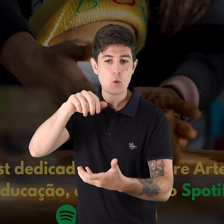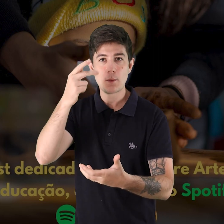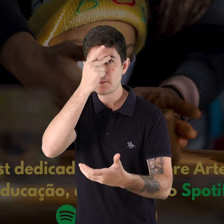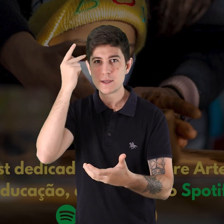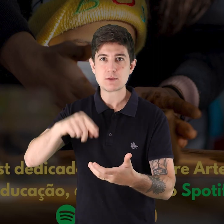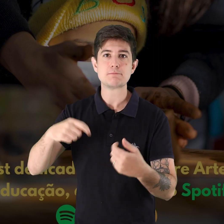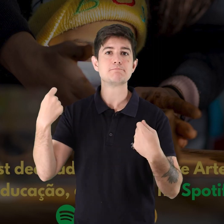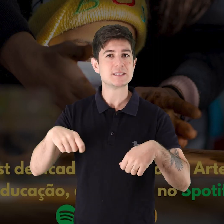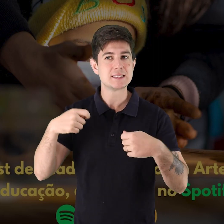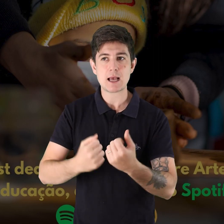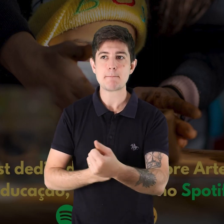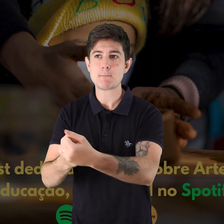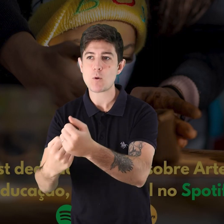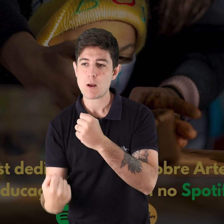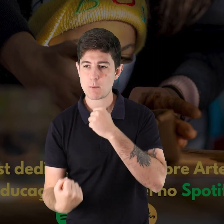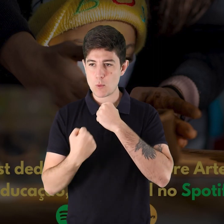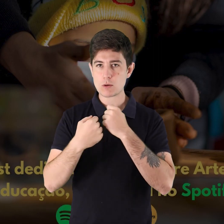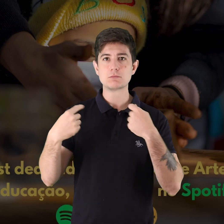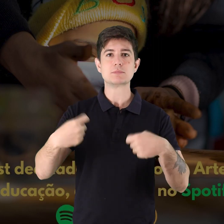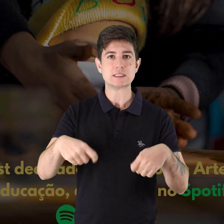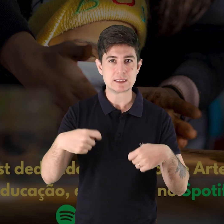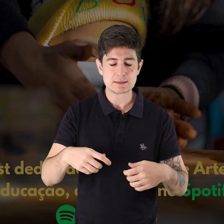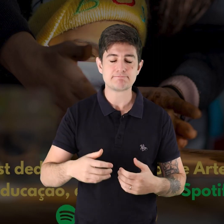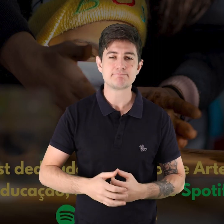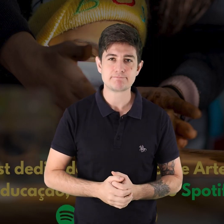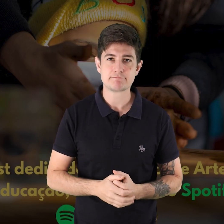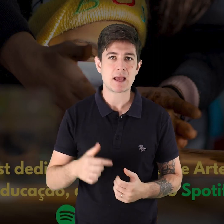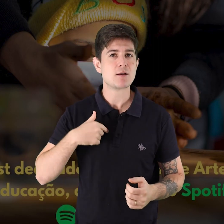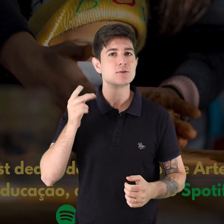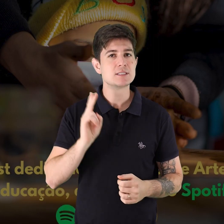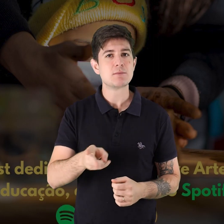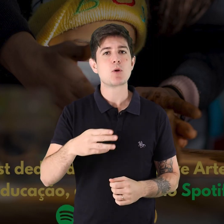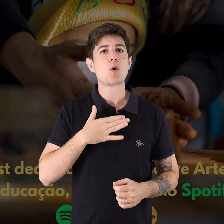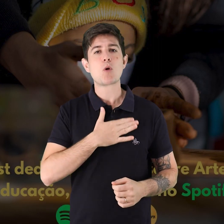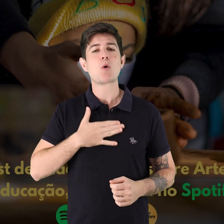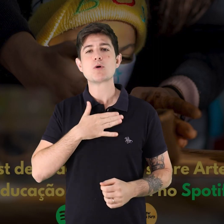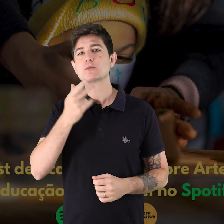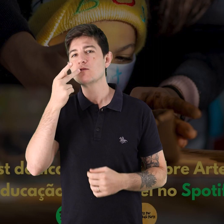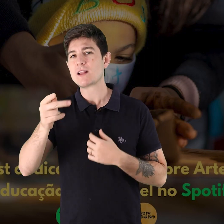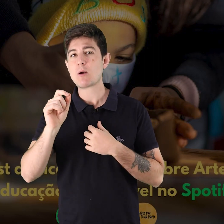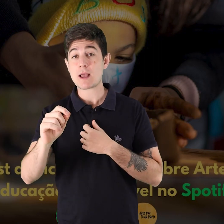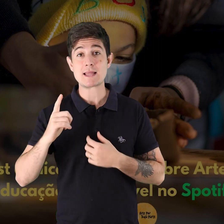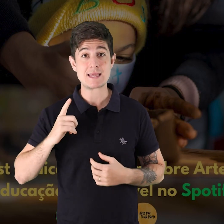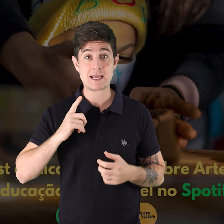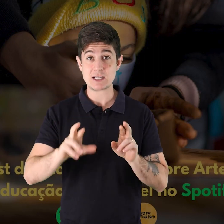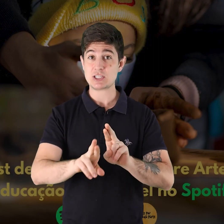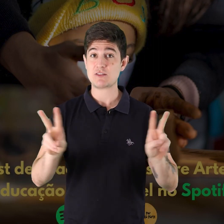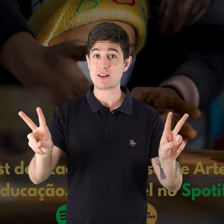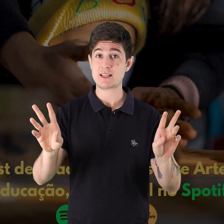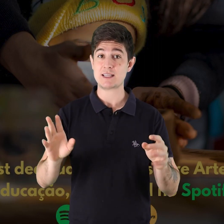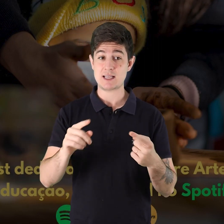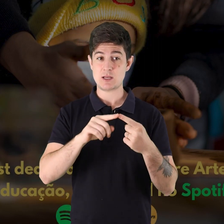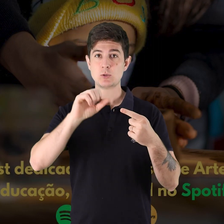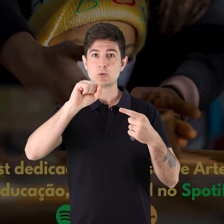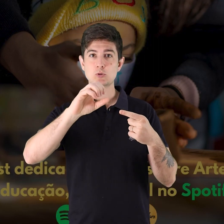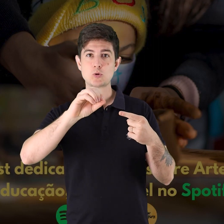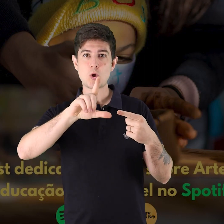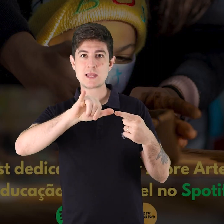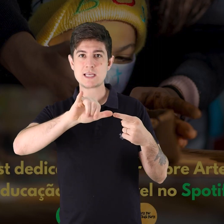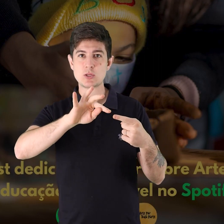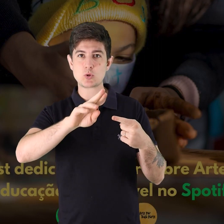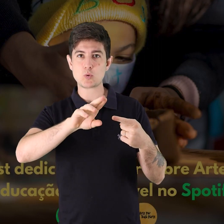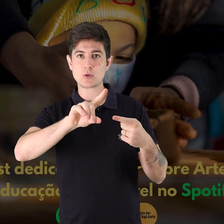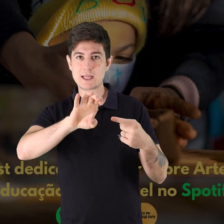que mundialmente as pessoas precisam do apoio do outro. Então eu sempre gosto de falar assim, olha, existe uma diferença